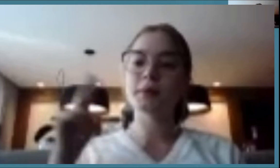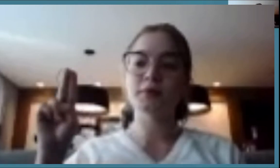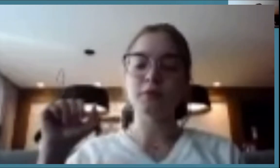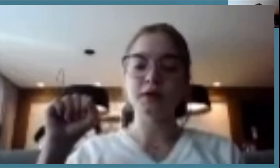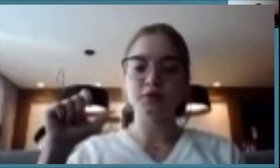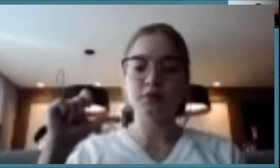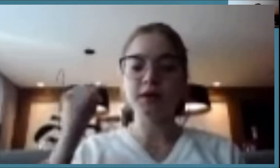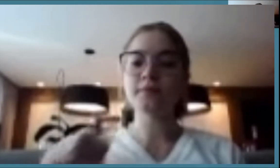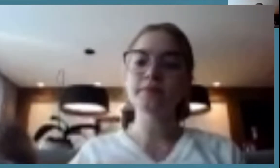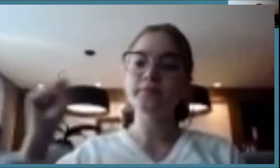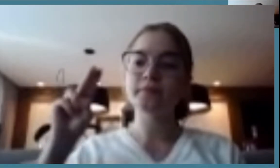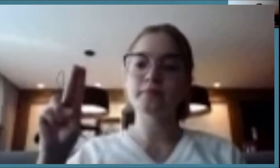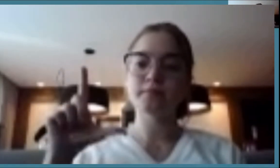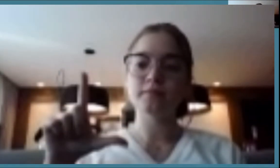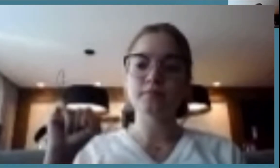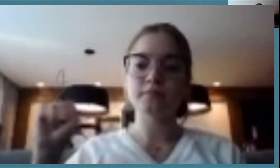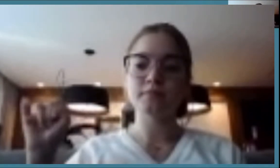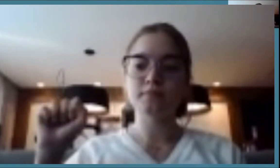Oi, meu nome é Júlia